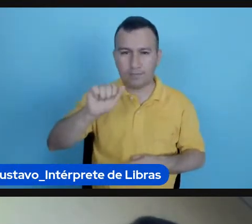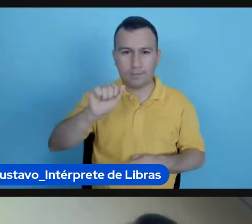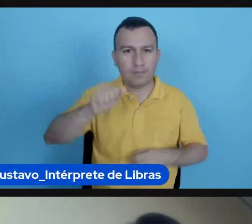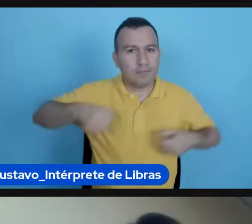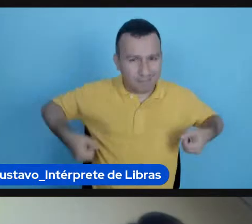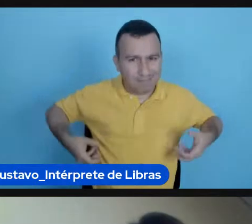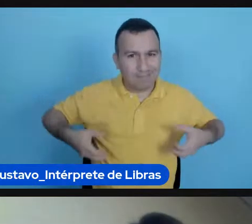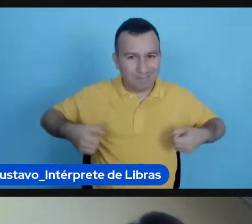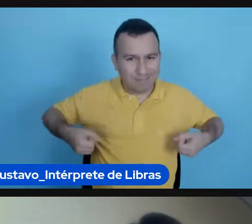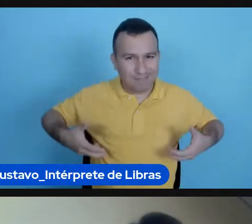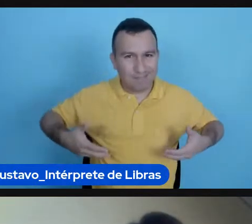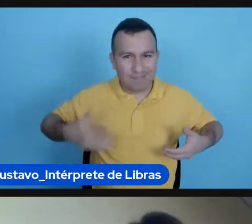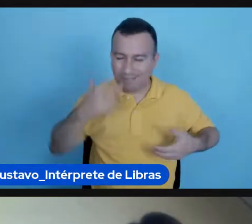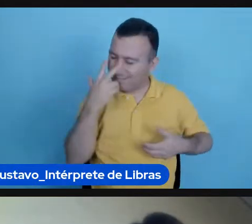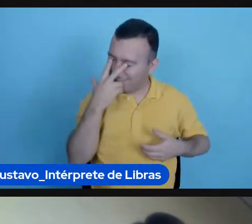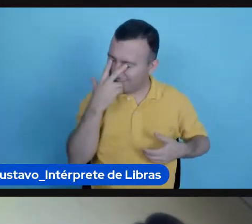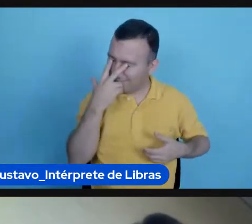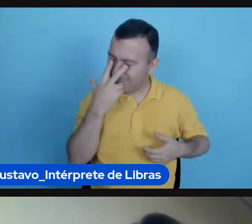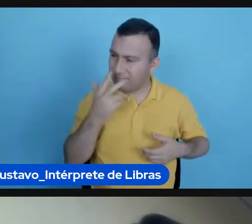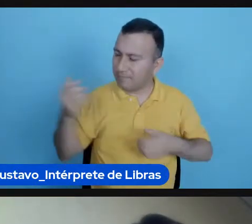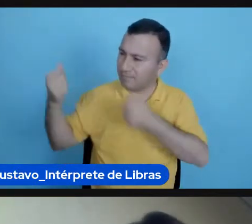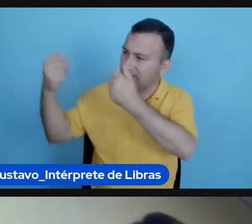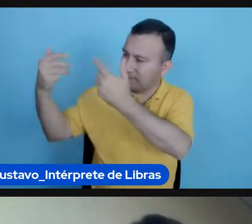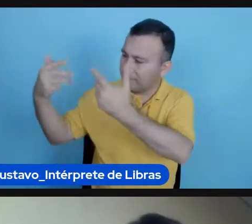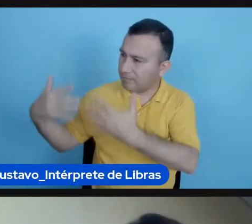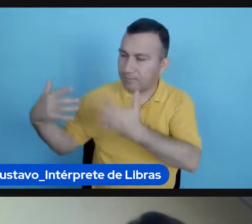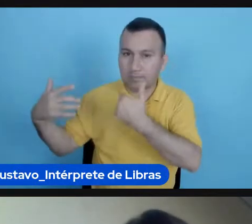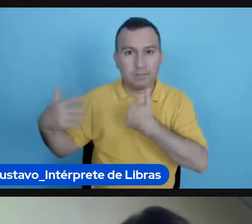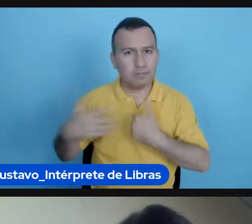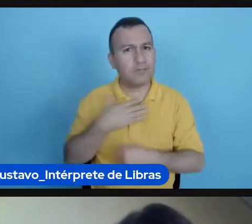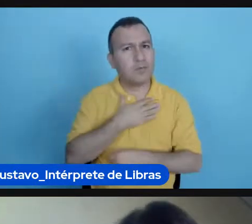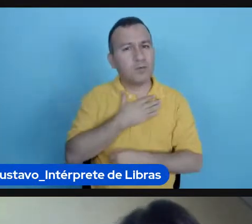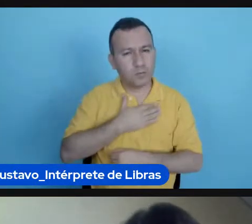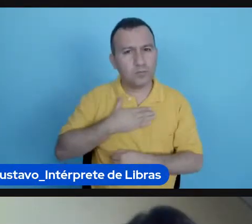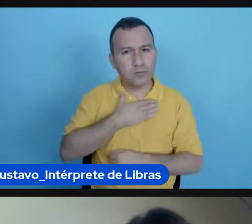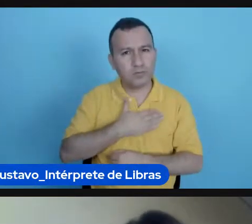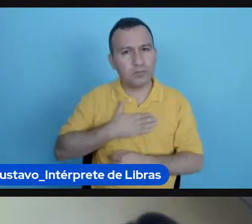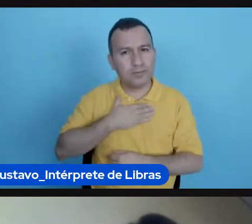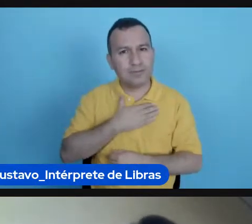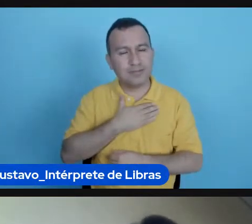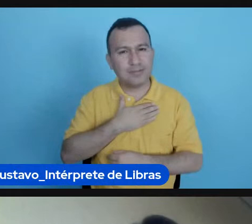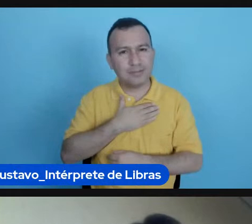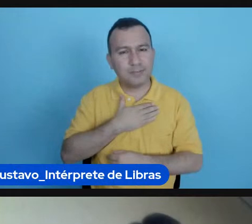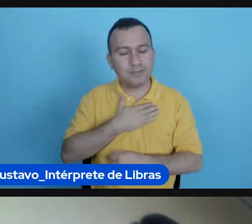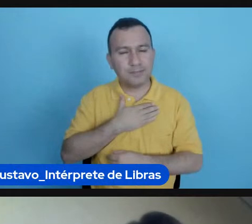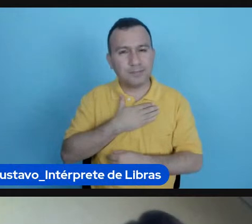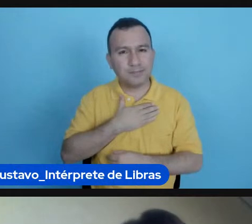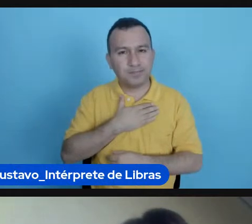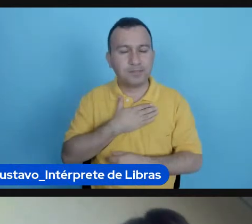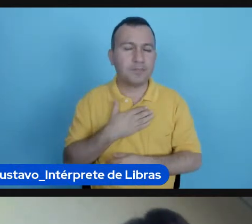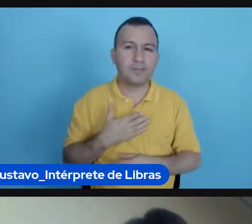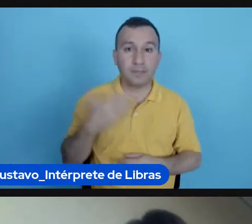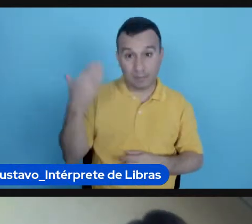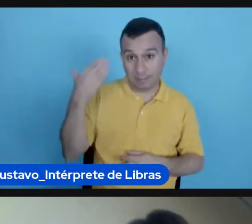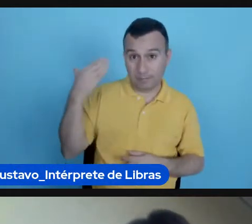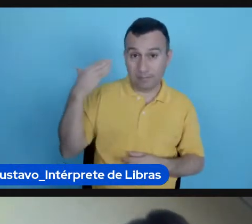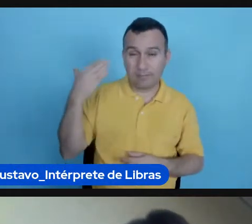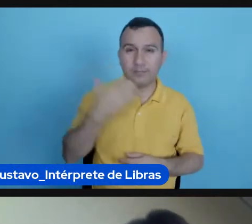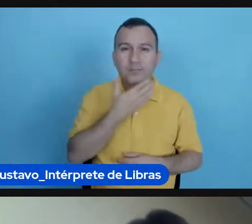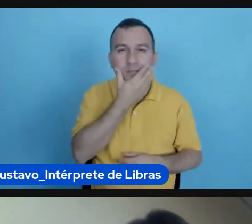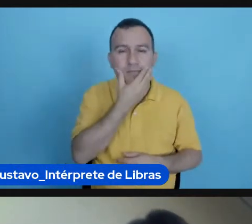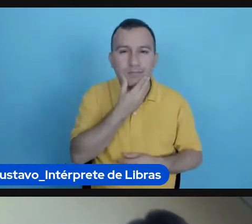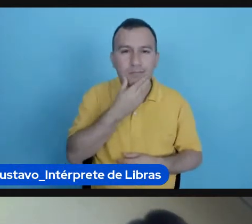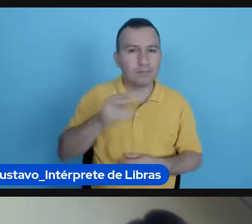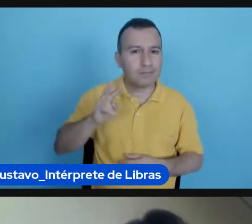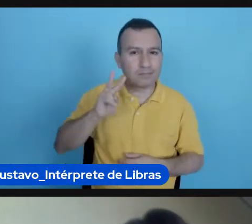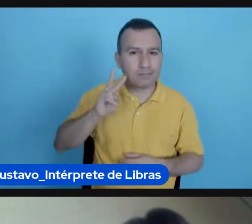mas um vídeo que vai poder pensar isso, né, essa é uma visão social da deficiência. Vygotsky, de alguma forma, também é signatário de uma